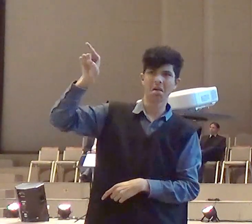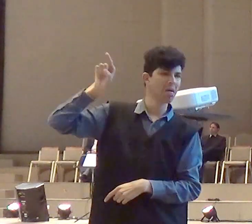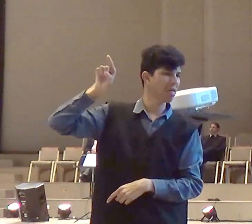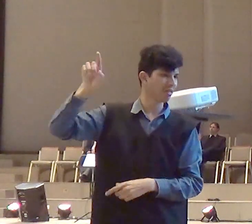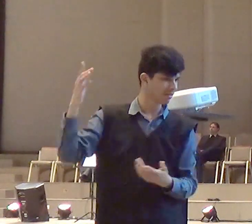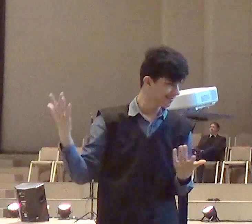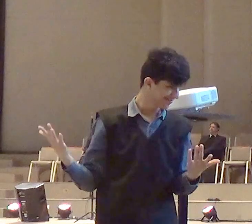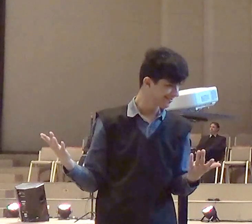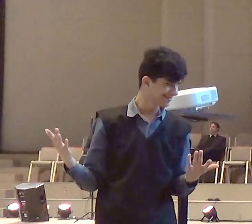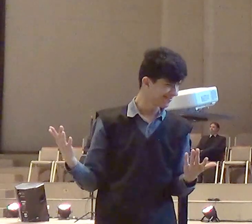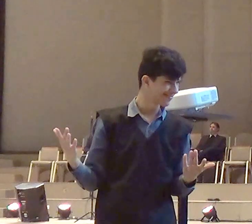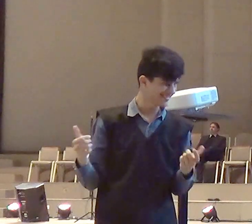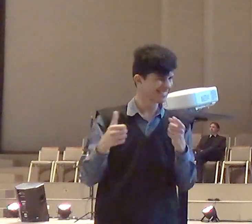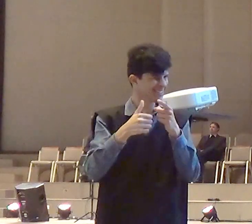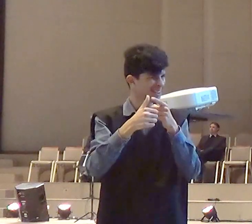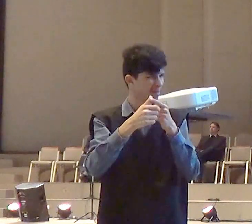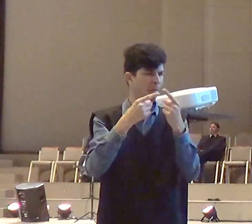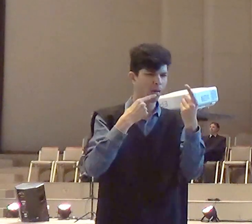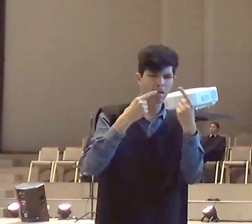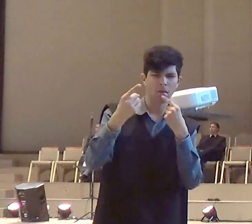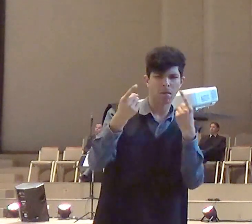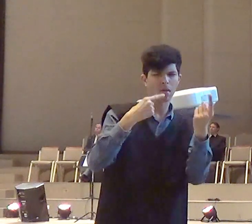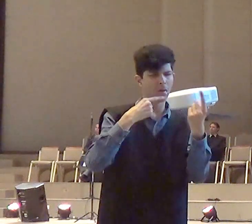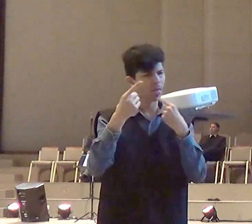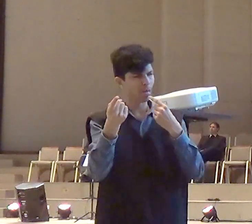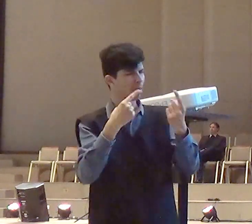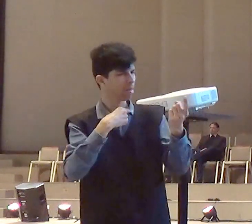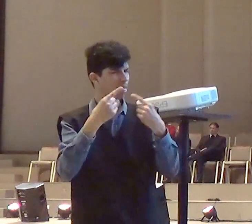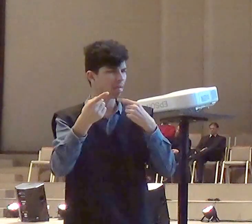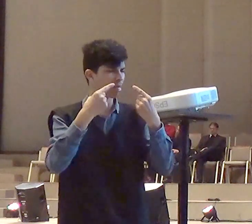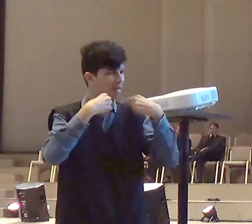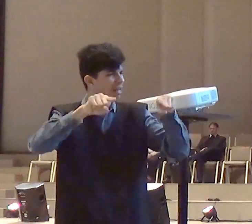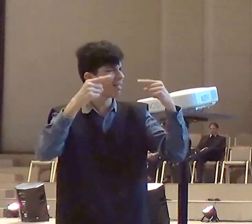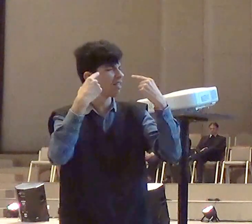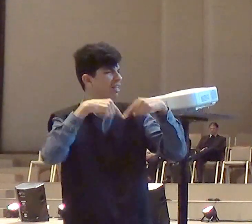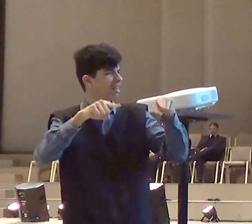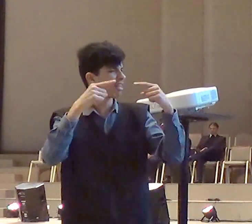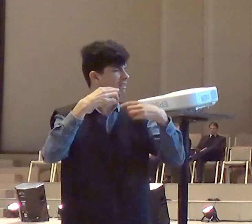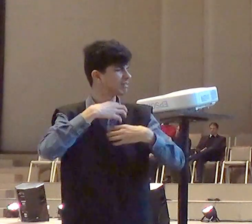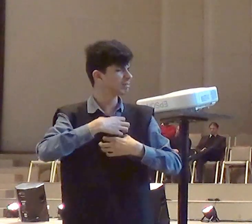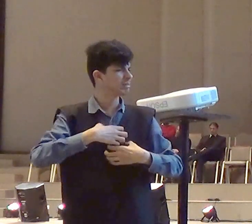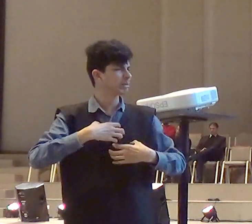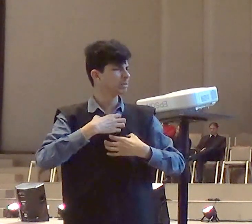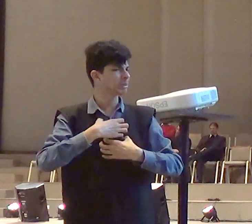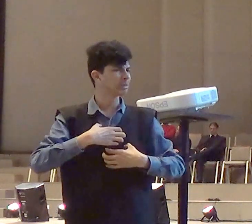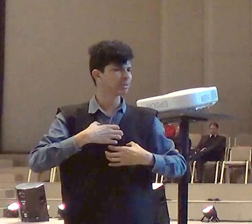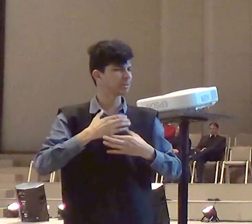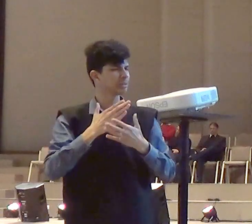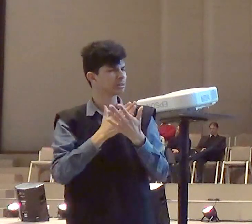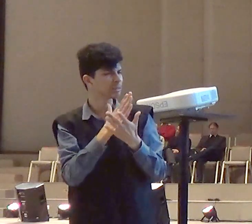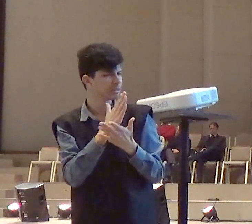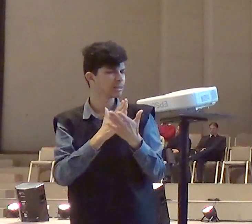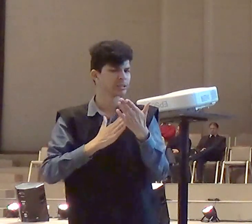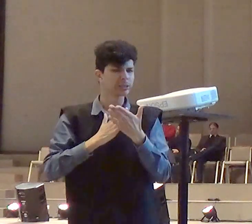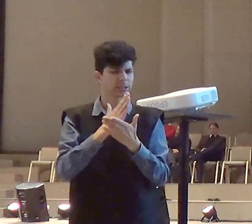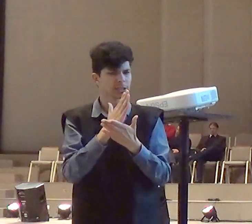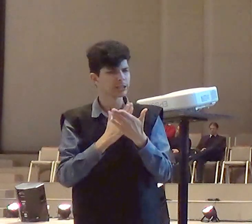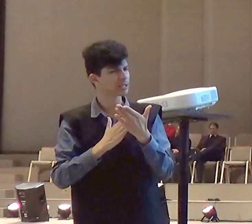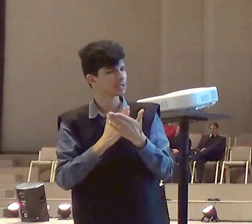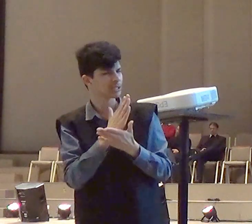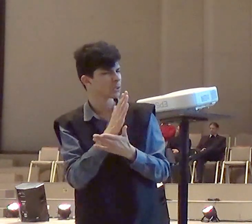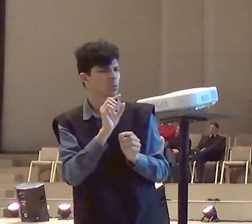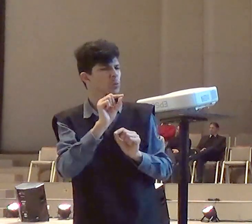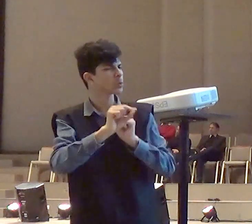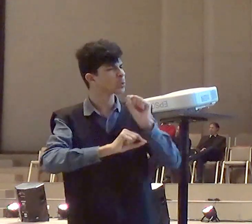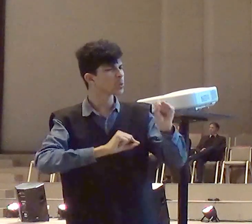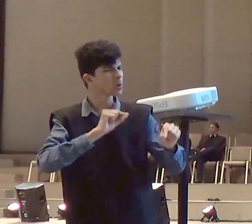esse tipo de murmuração e esse tipo de sentimento ele oculta